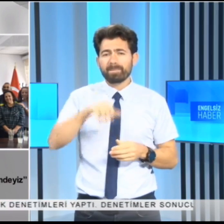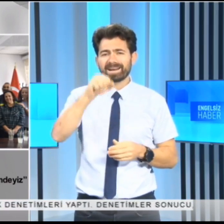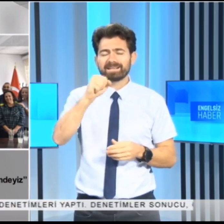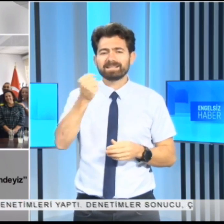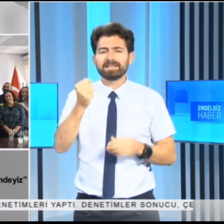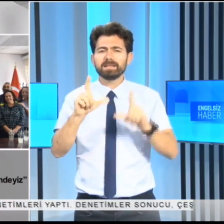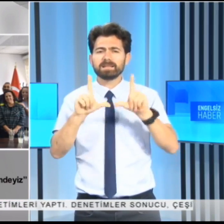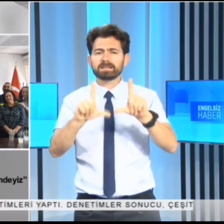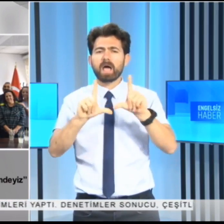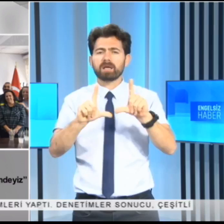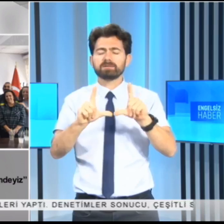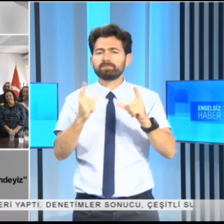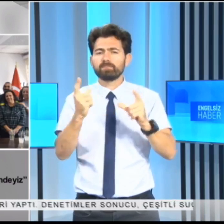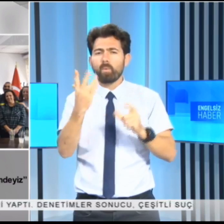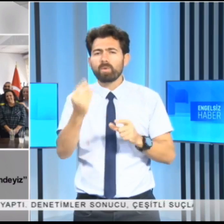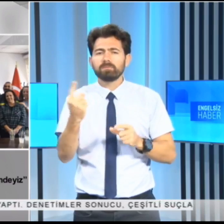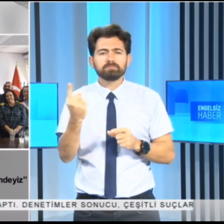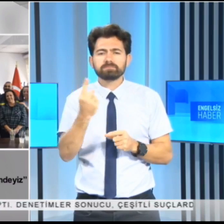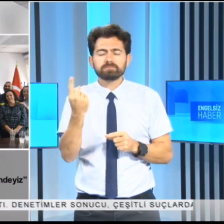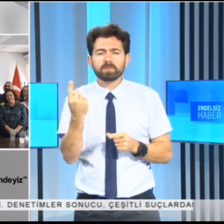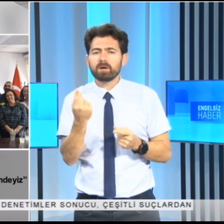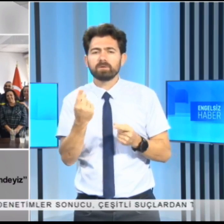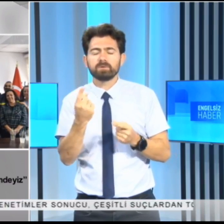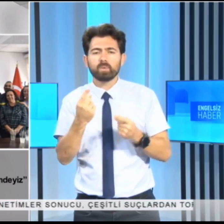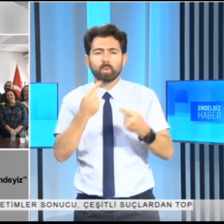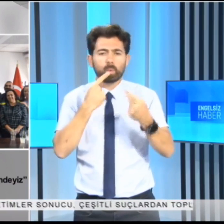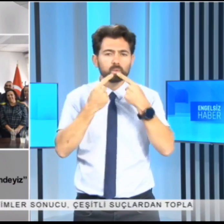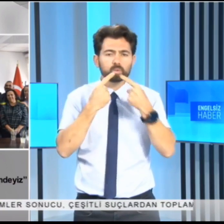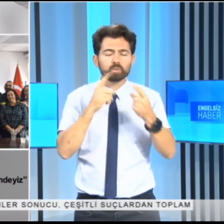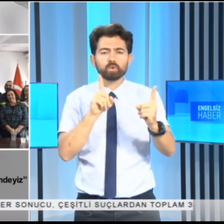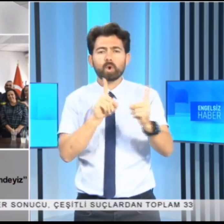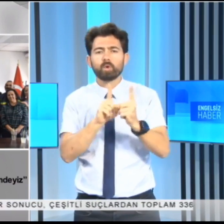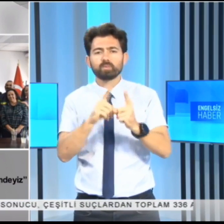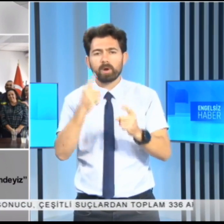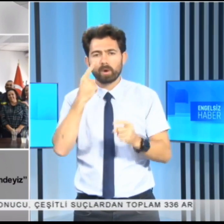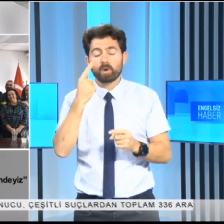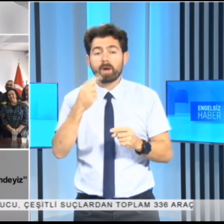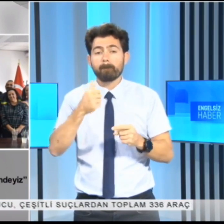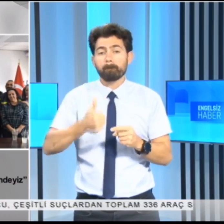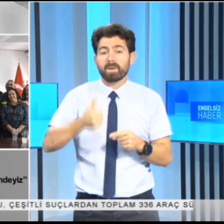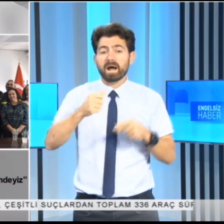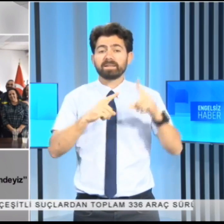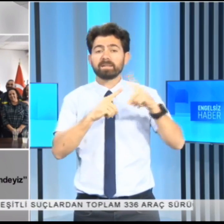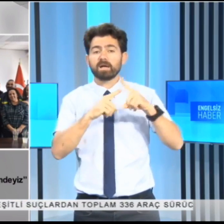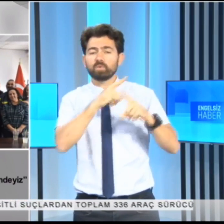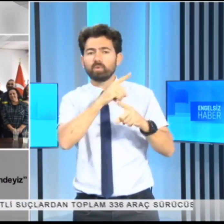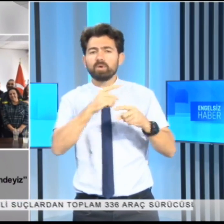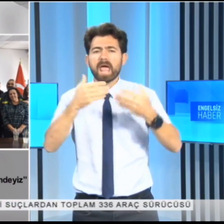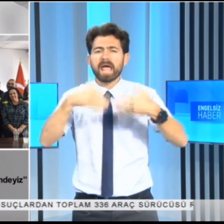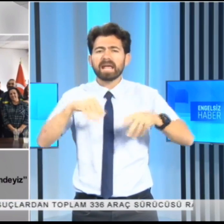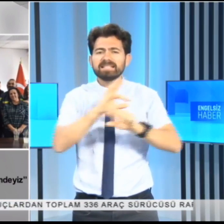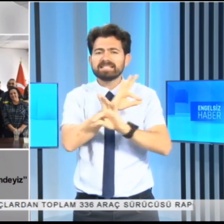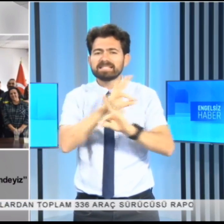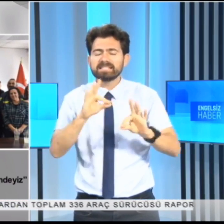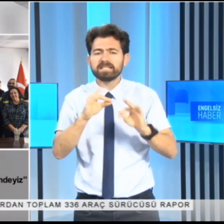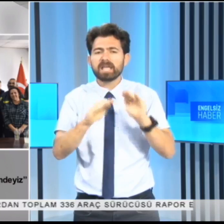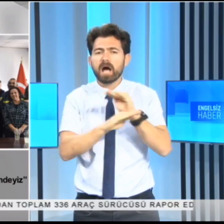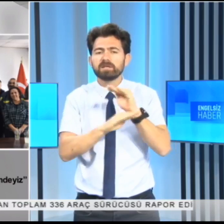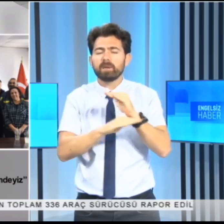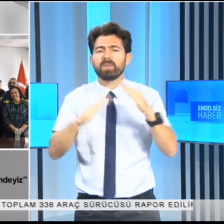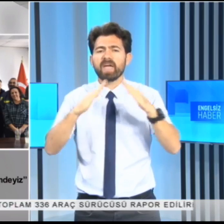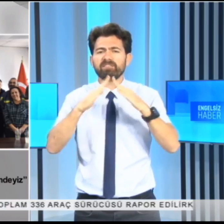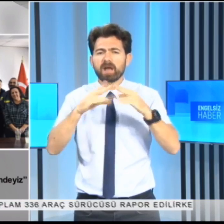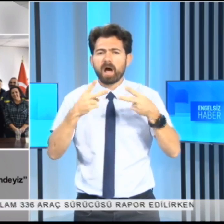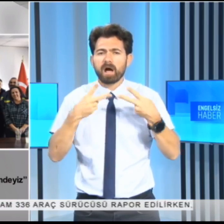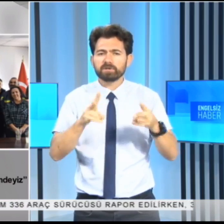merkezinin ihtiyaçlarının ele alındığı görüşmede bakan taçoy engelsiz yaşam evinin açılması ile